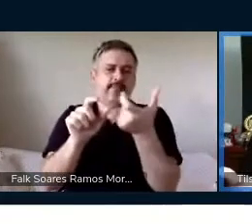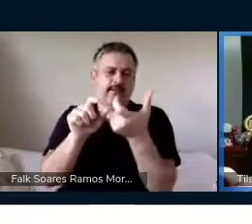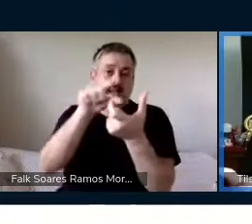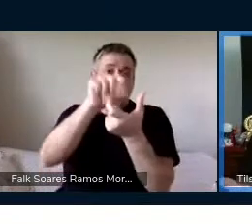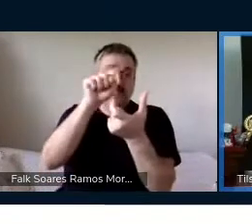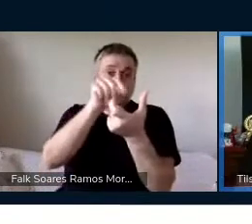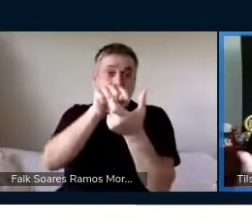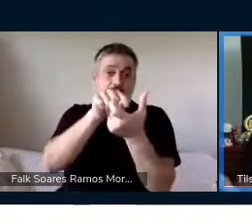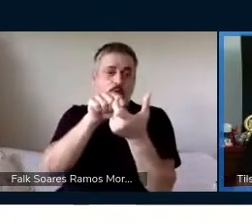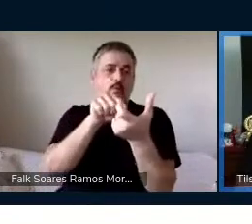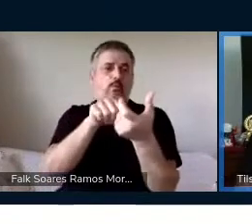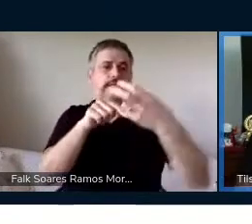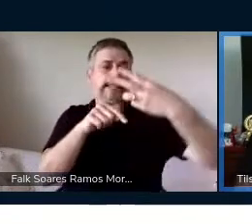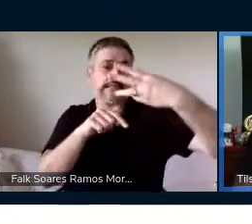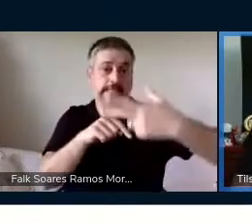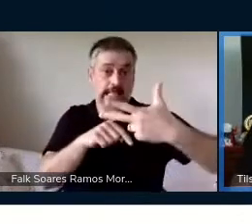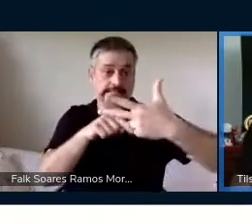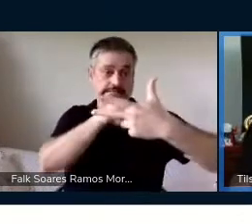e judiciário,